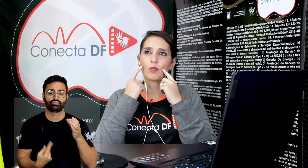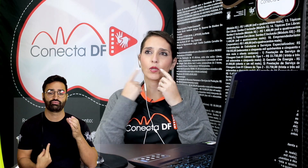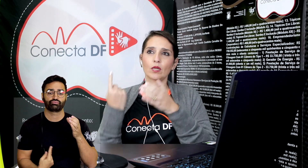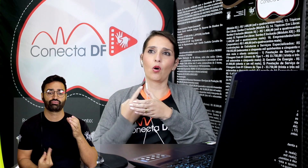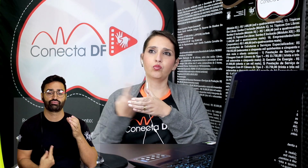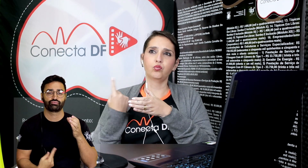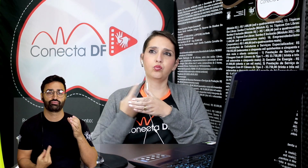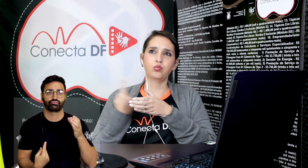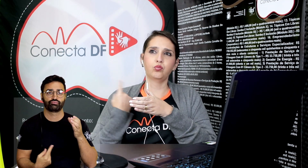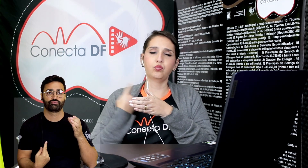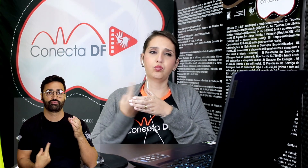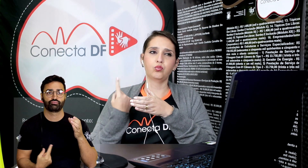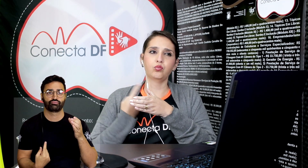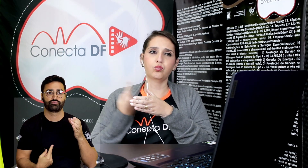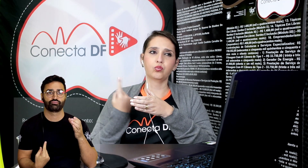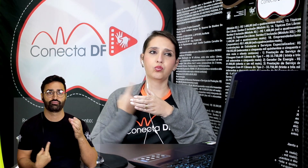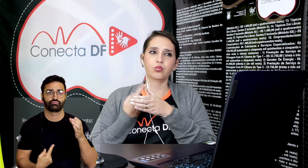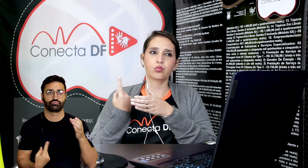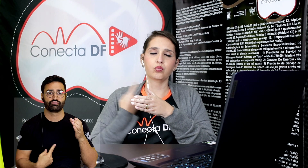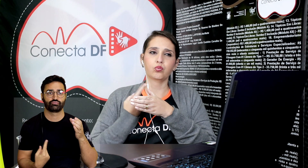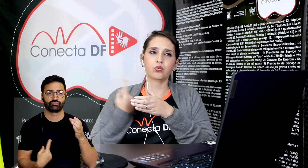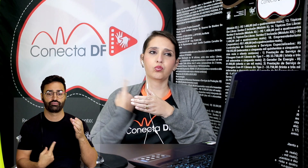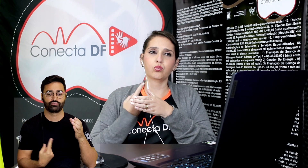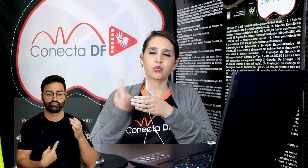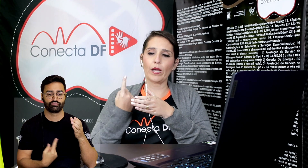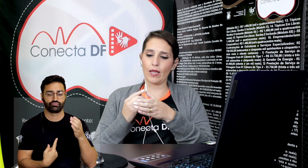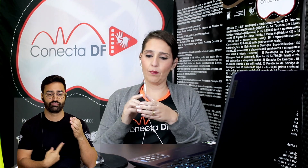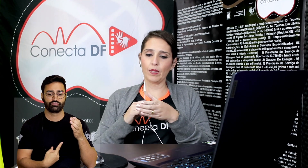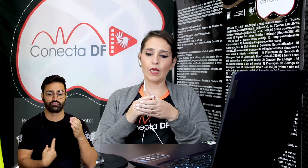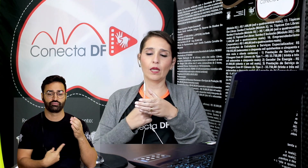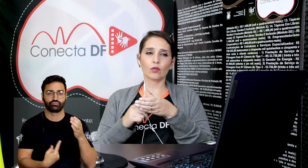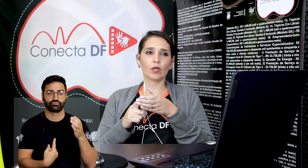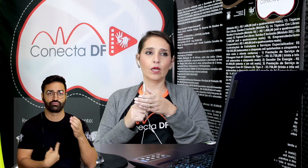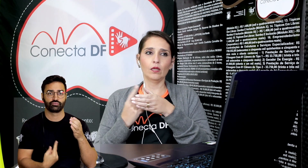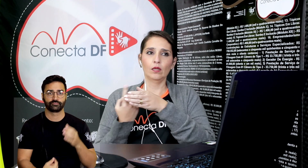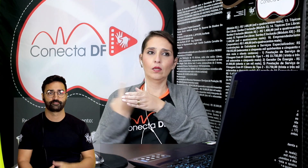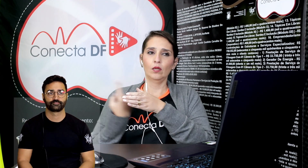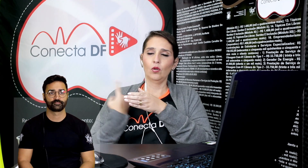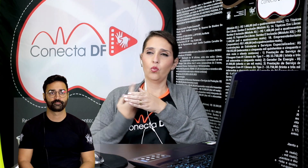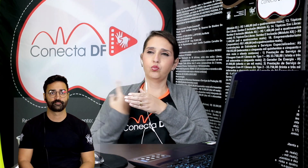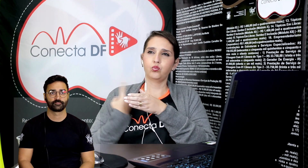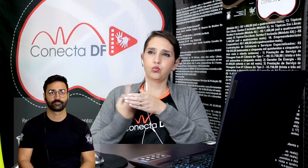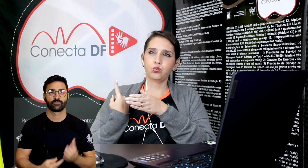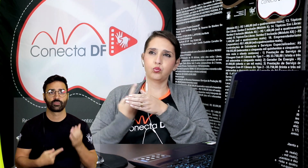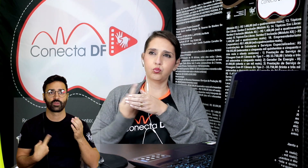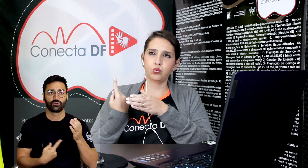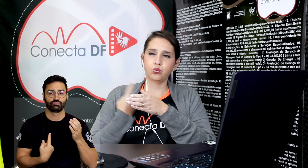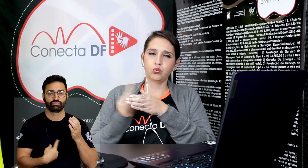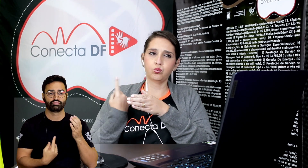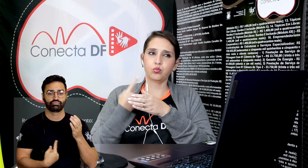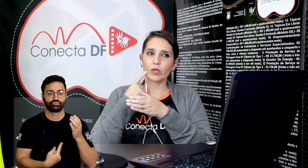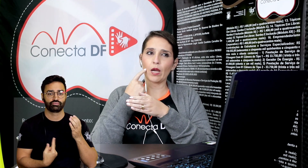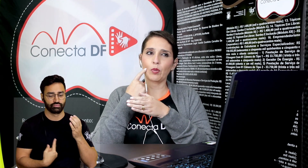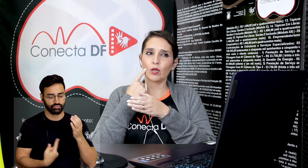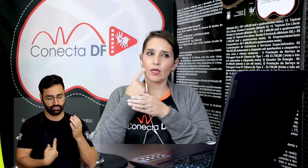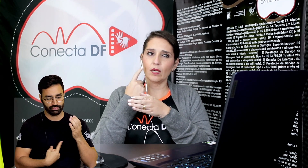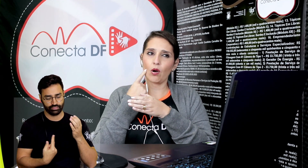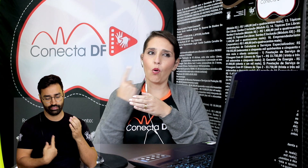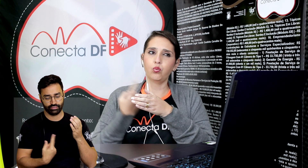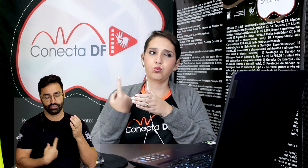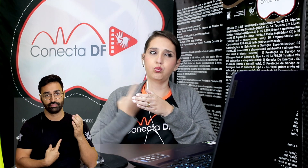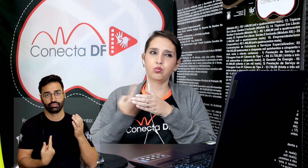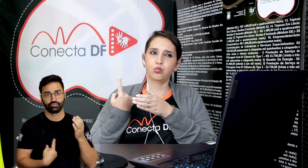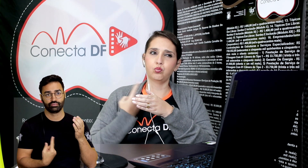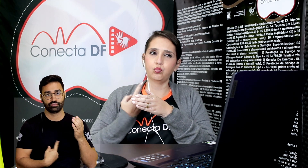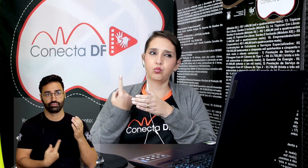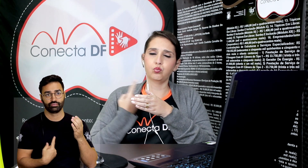E a Mas boca aqui, no ó. caso não é assim? É, pequeno, né? Ah, sim. E a boca aqui, ó.